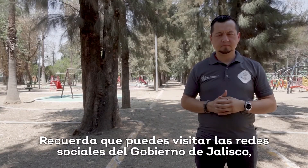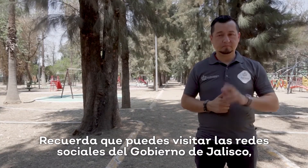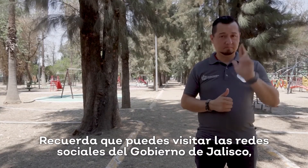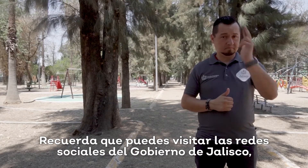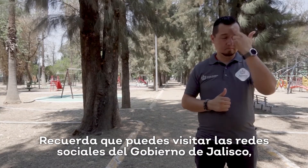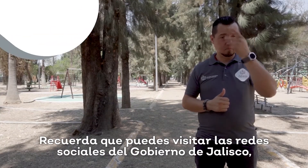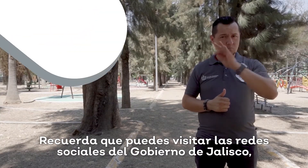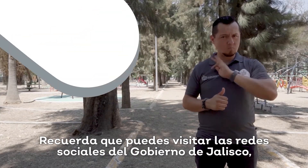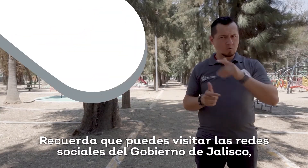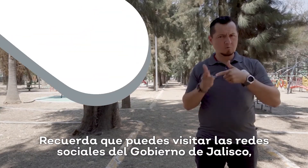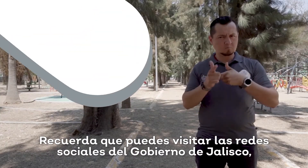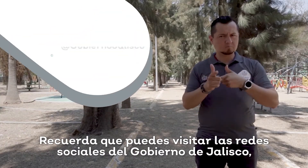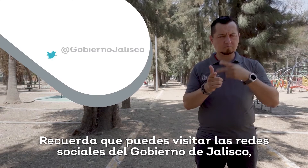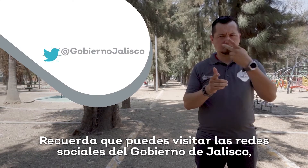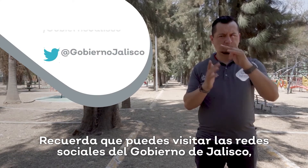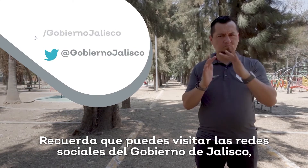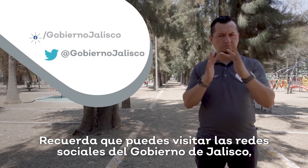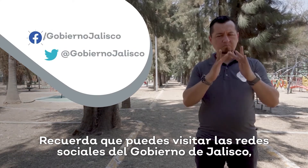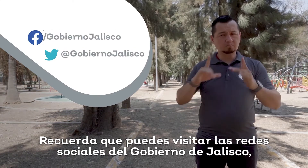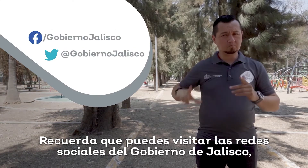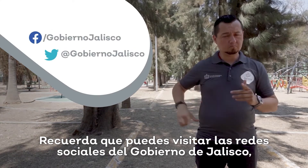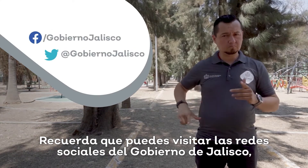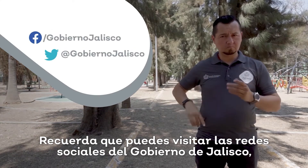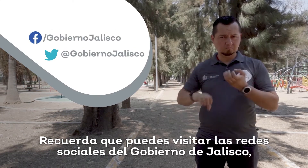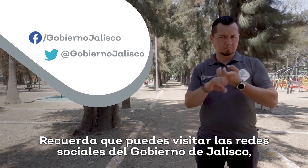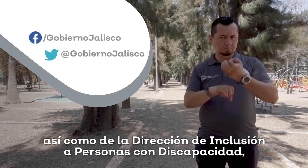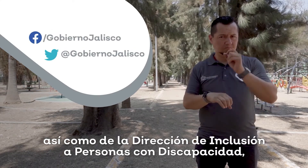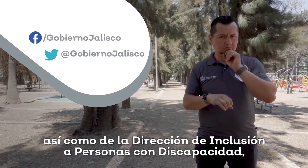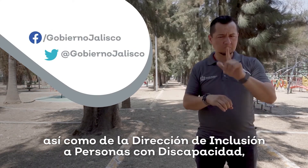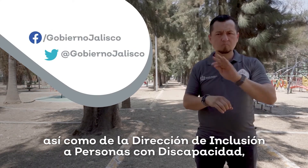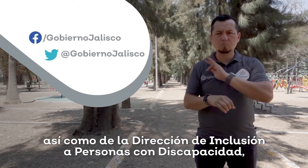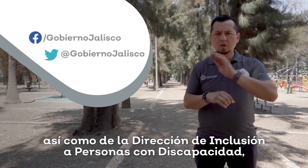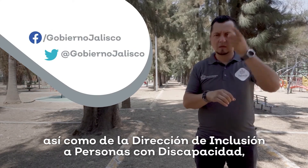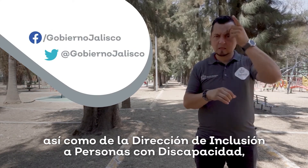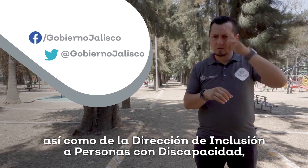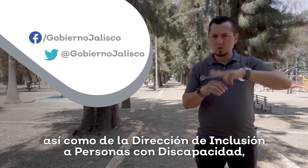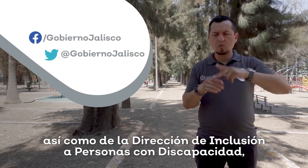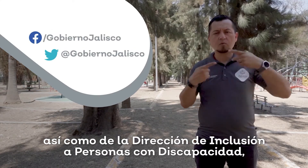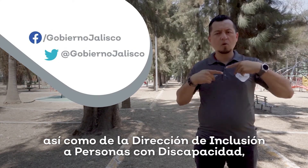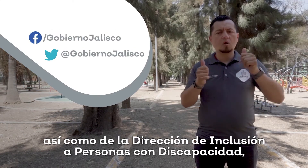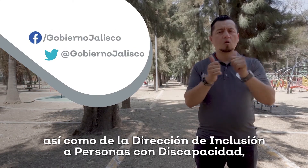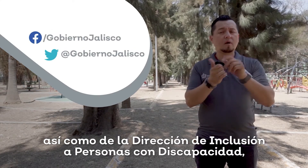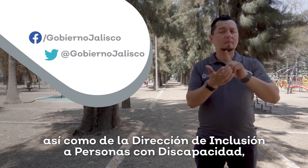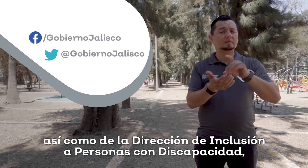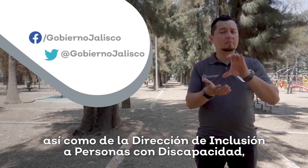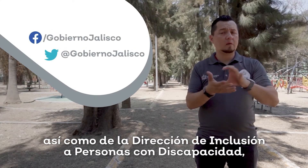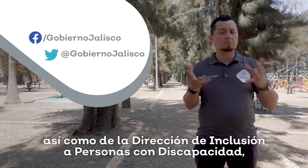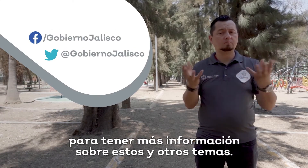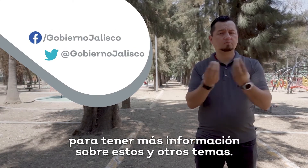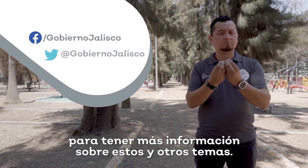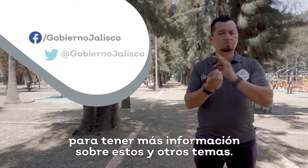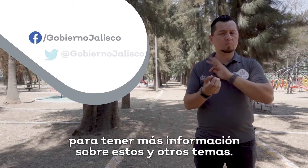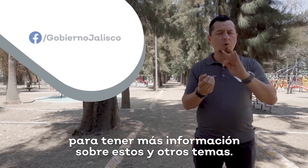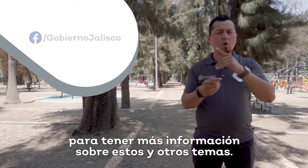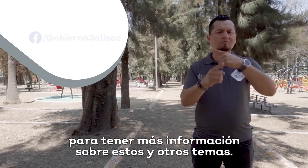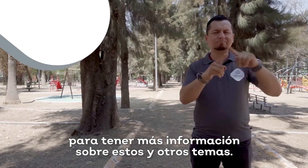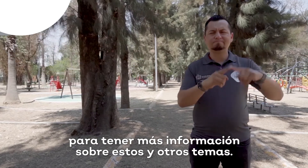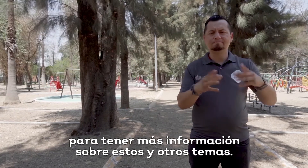Recuerda que puedes visitar las redes sociales del Gobierno de Jalisco, así como de la Dirección de Inclusión a Personas con Discapacidad, para tener más información sobre estos